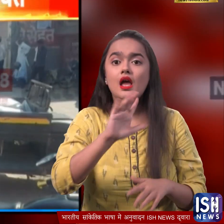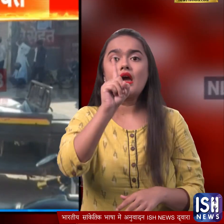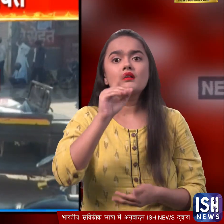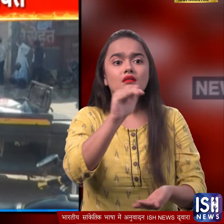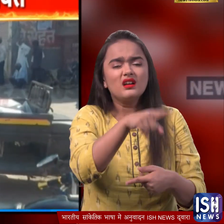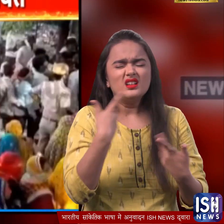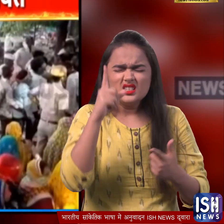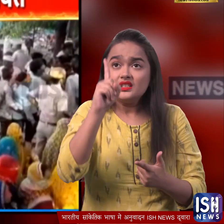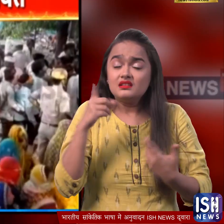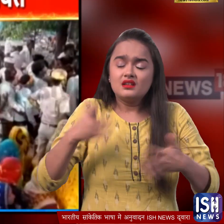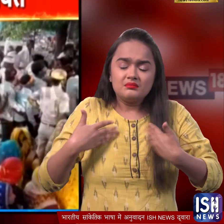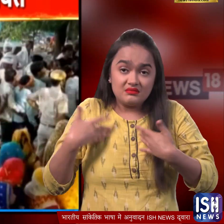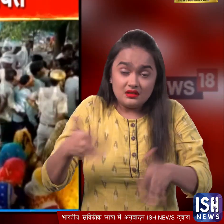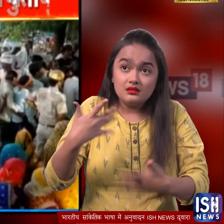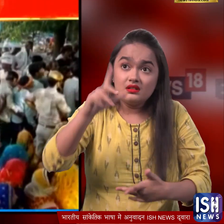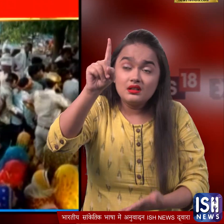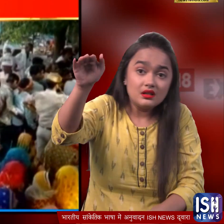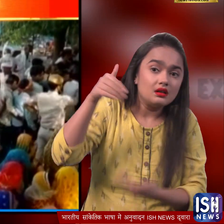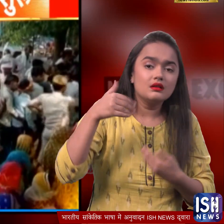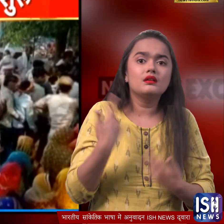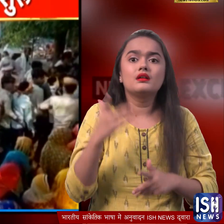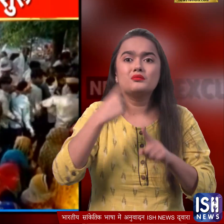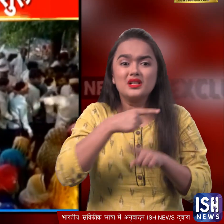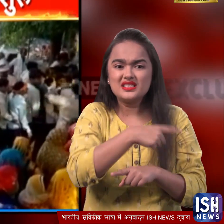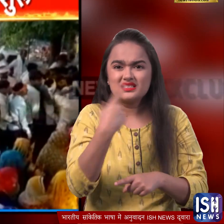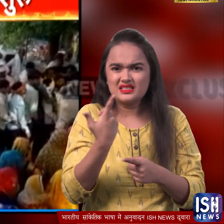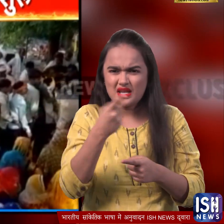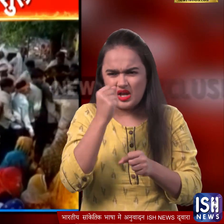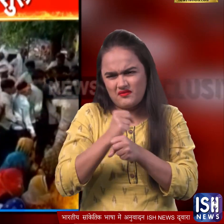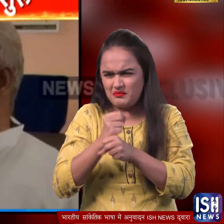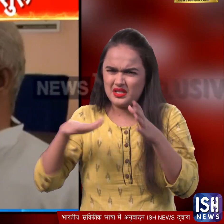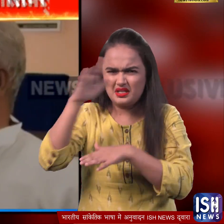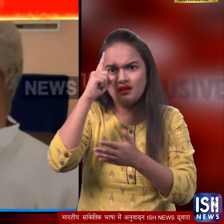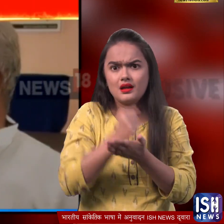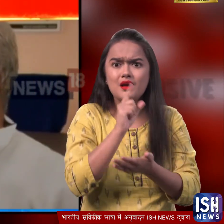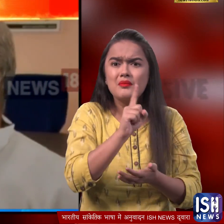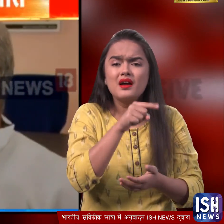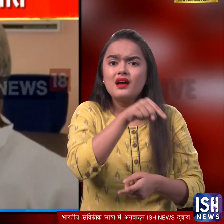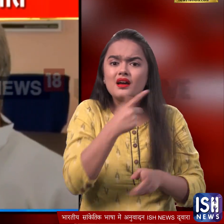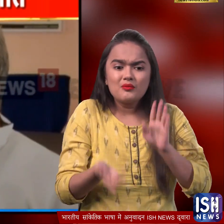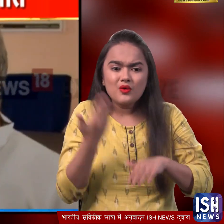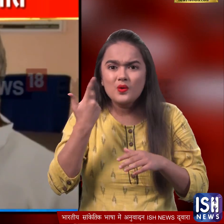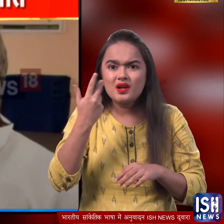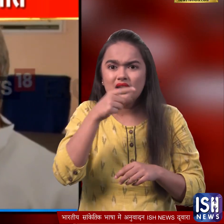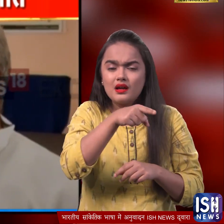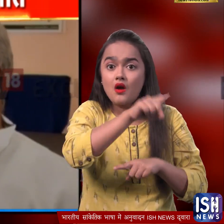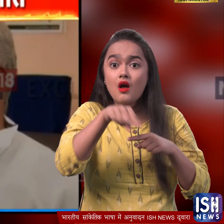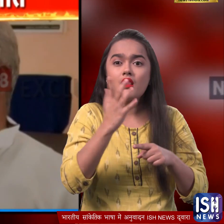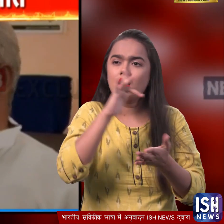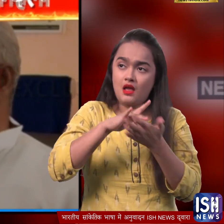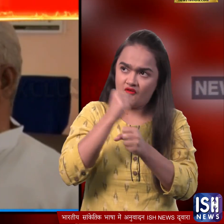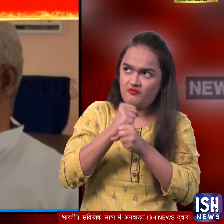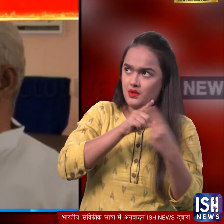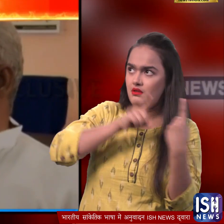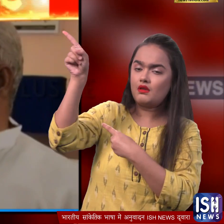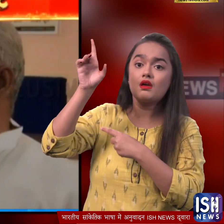से संतोष करते दिखे। किसान खाद संकट के लिए भले ही राज्य सरकार को जिम्मेदार ठहराएं, लेकिन सूबे के मंत्री इसका ठीकरा केंद्र पर फोड़ते नजर